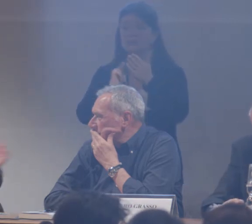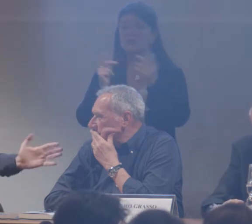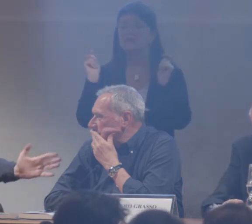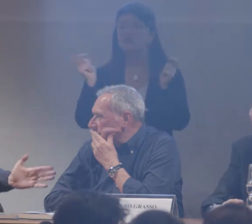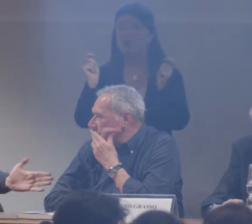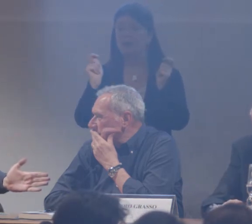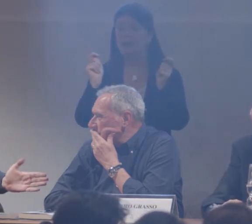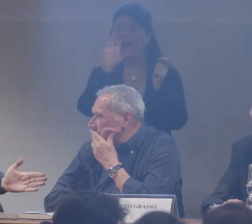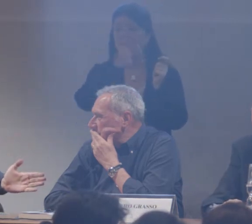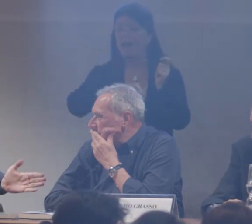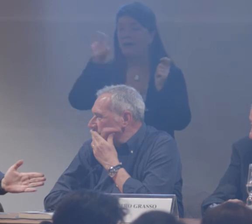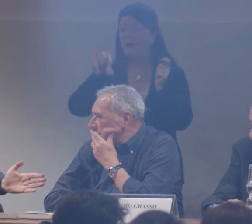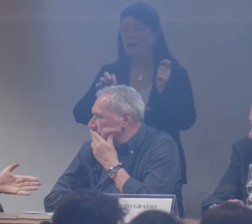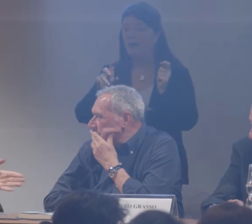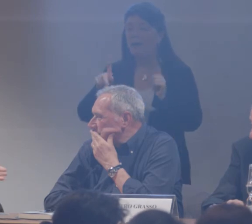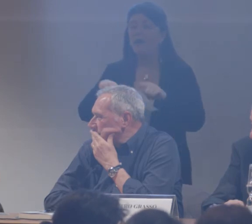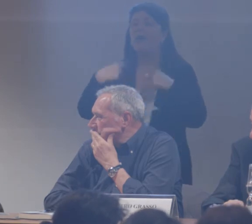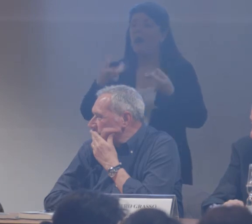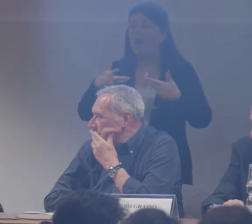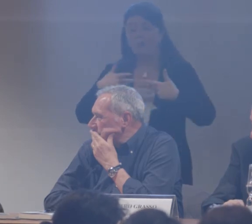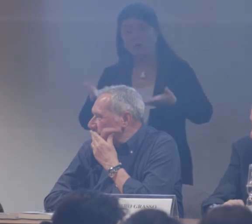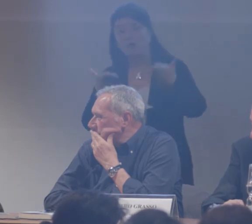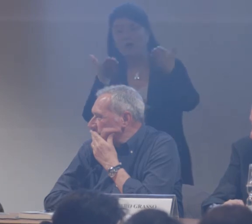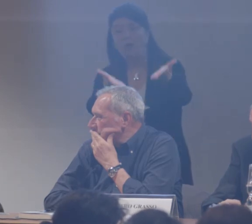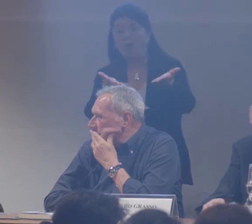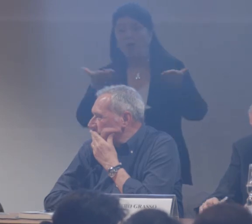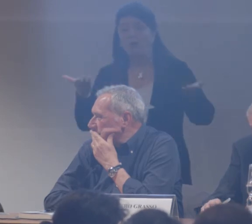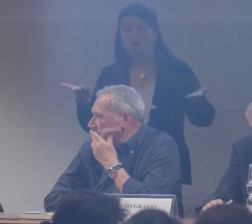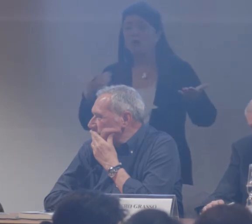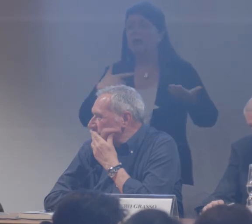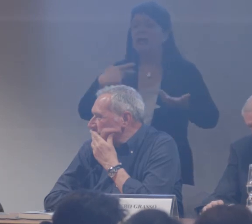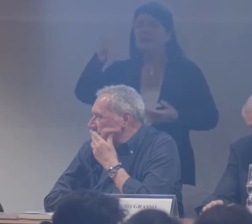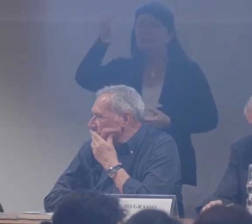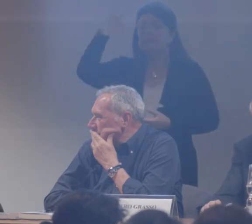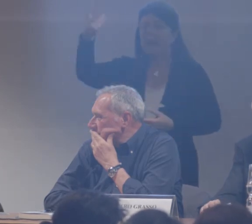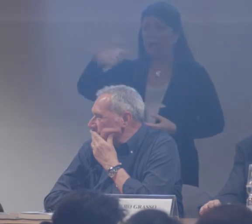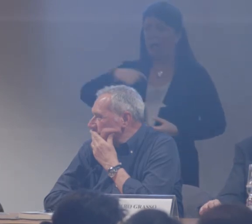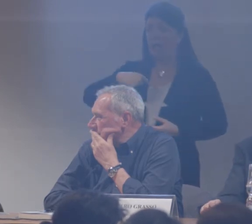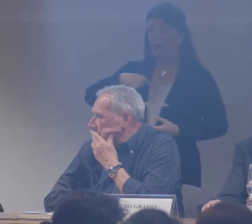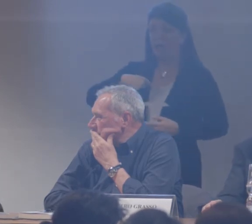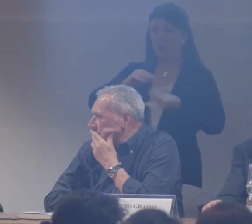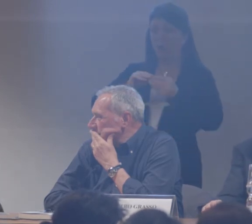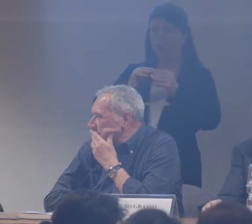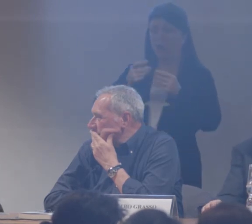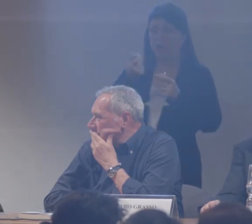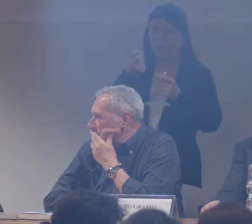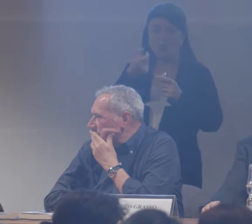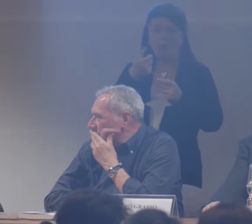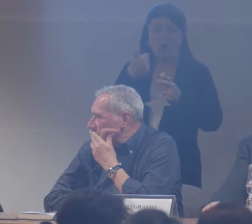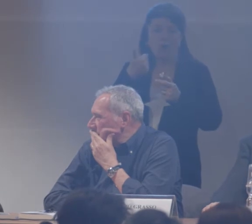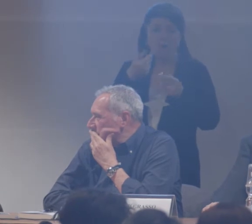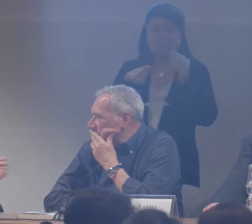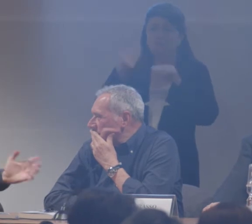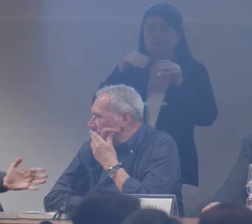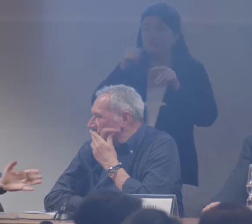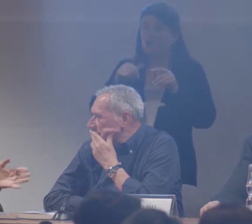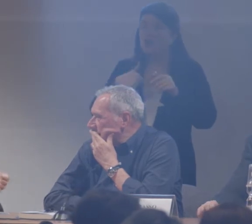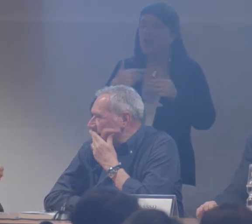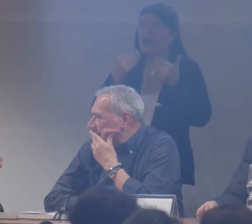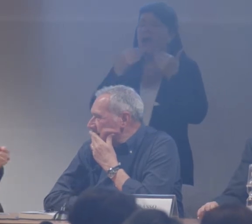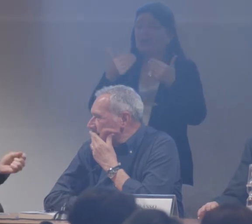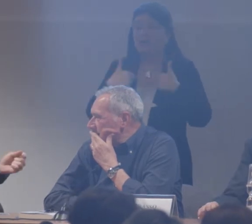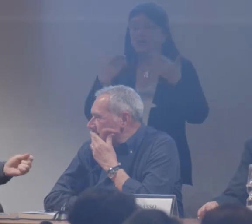poi c'erano loro. Cioè, se quel poco di buono che ho fatto su, se vi è piaciuta la mafia ci sono state, e grazie a loro,